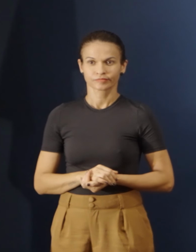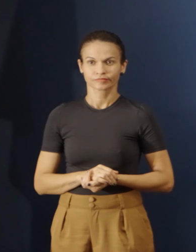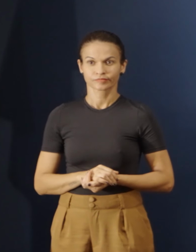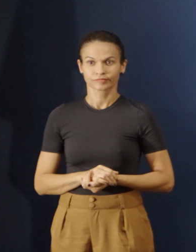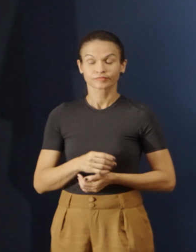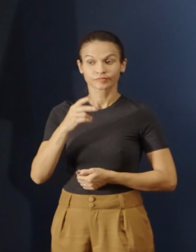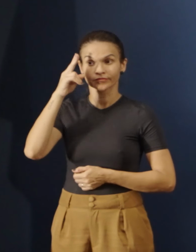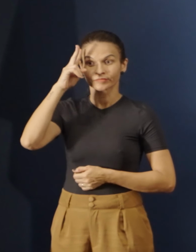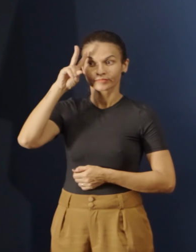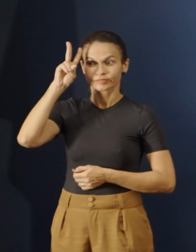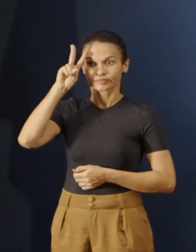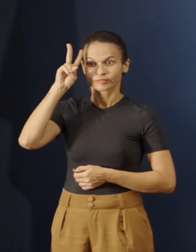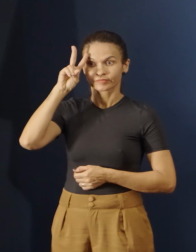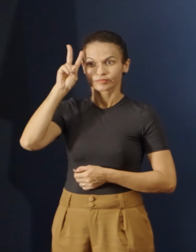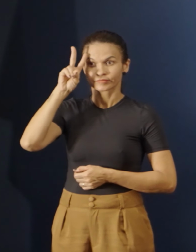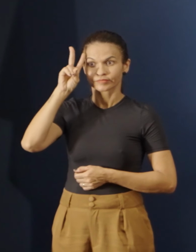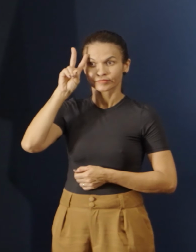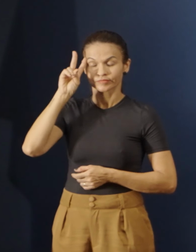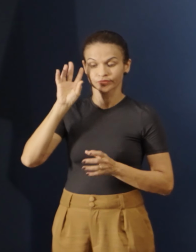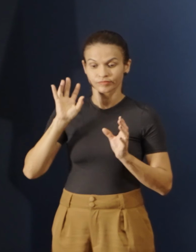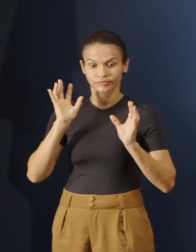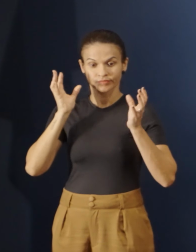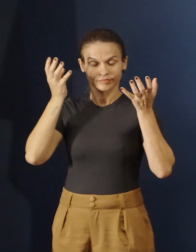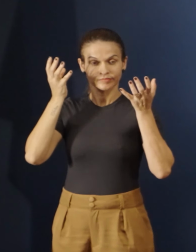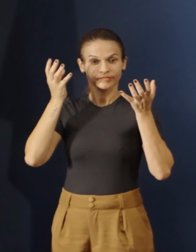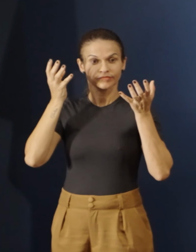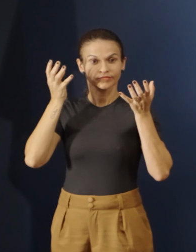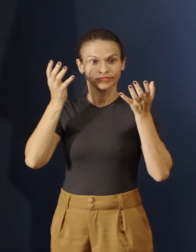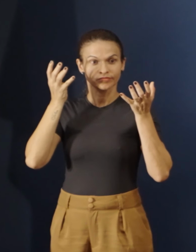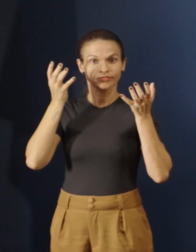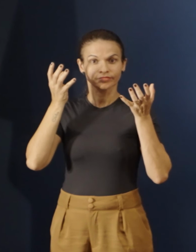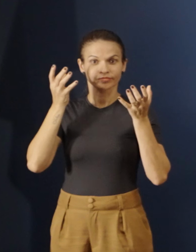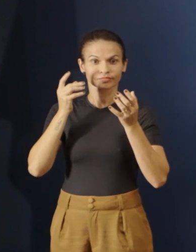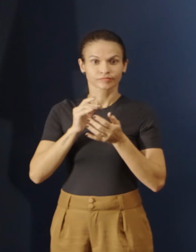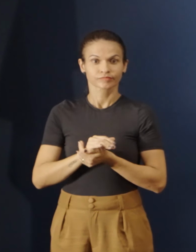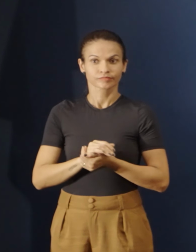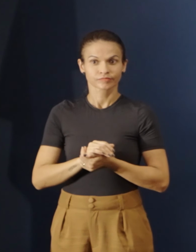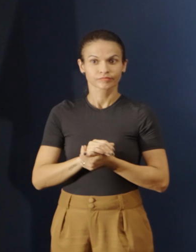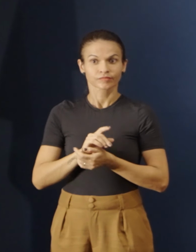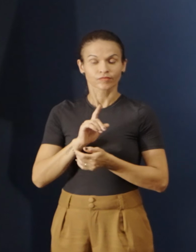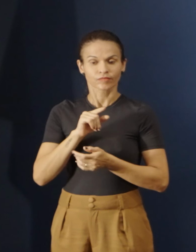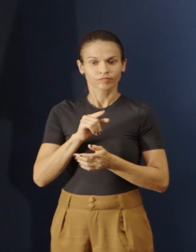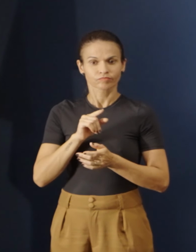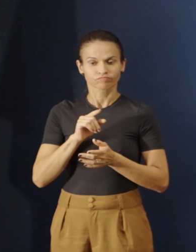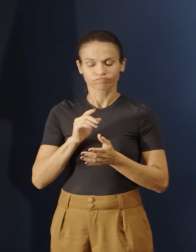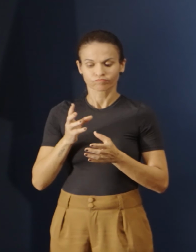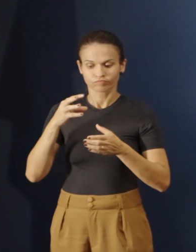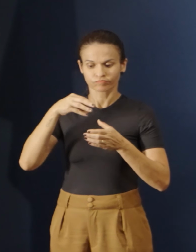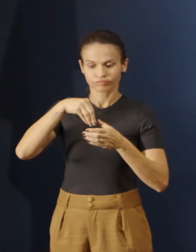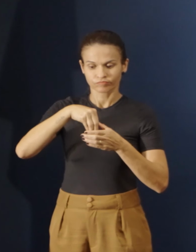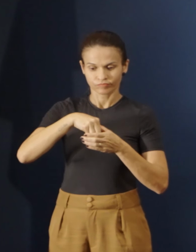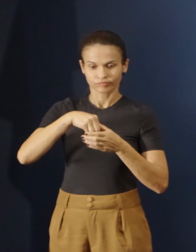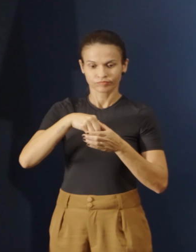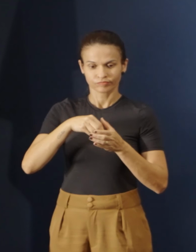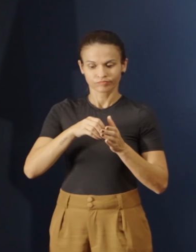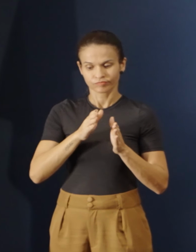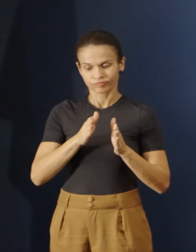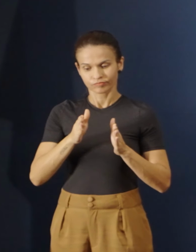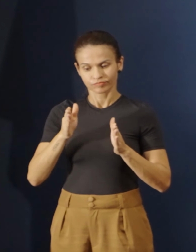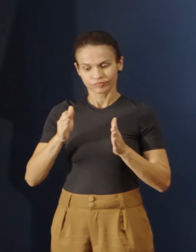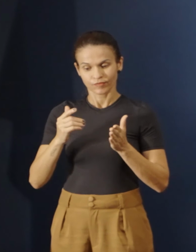E lembrando que esse evento faz parte da série, né? Que se